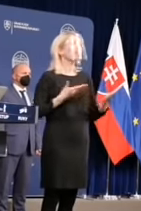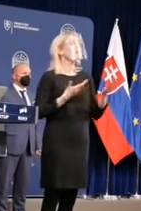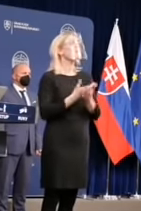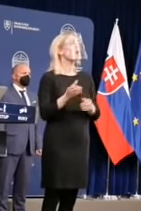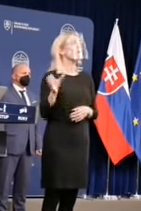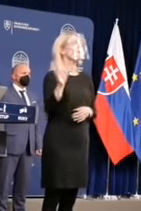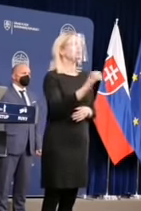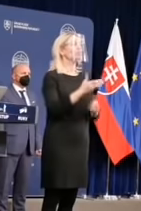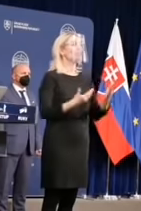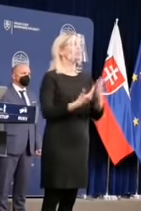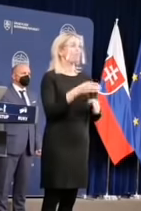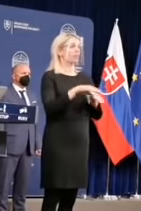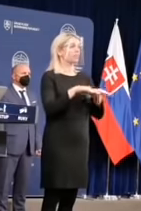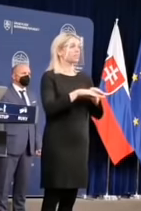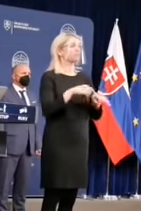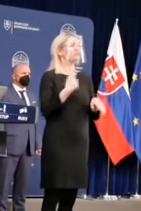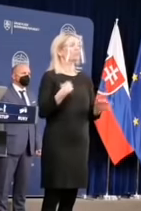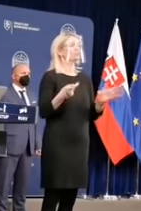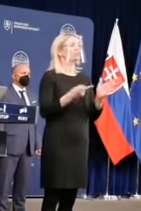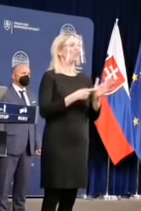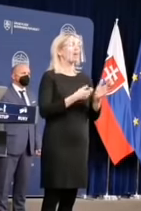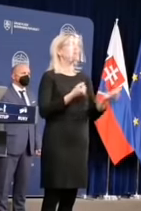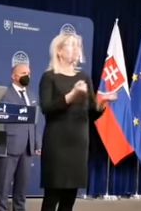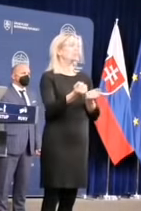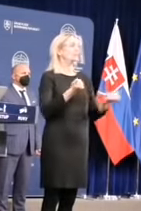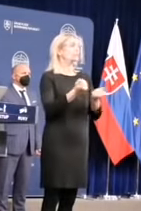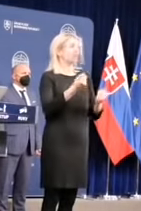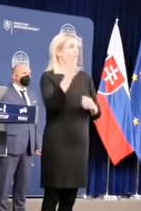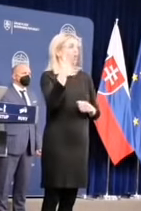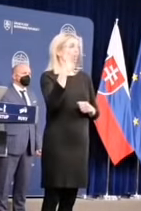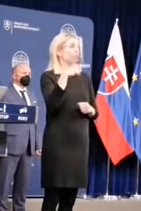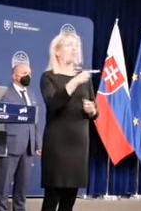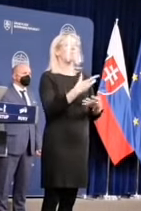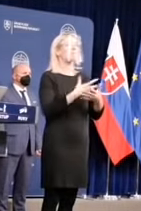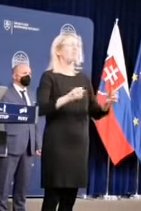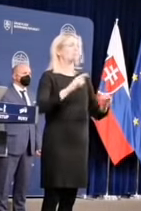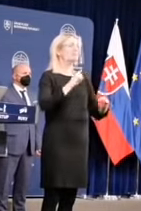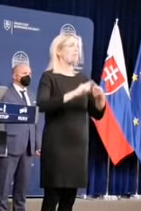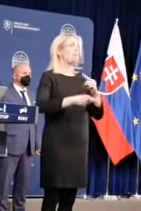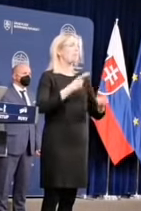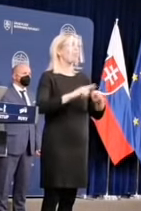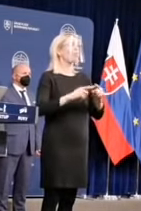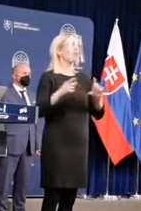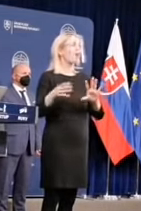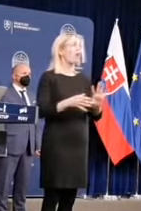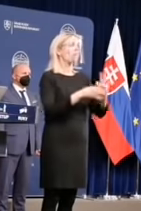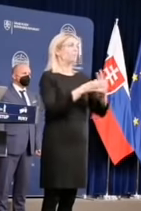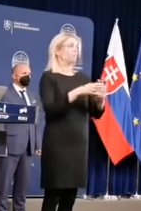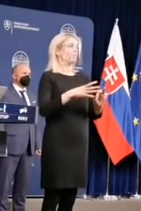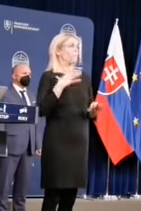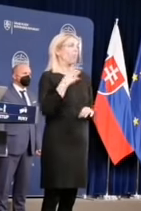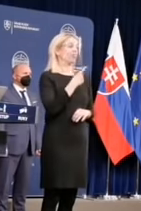ministra požadujeme skúseného odborníka, ktorý nemá politické previazanie s vládami Roberta Fica a Petra Pellegrina.